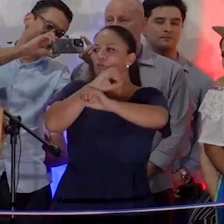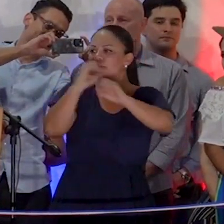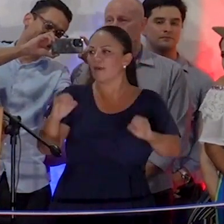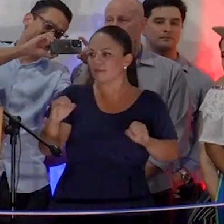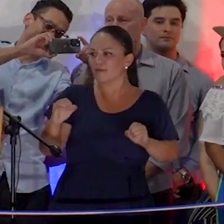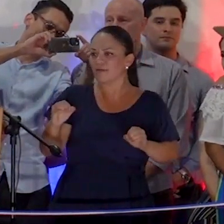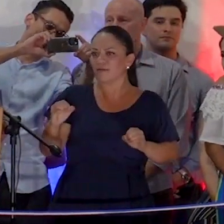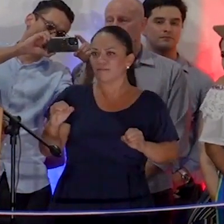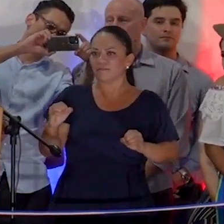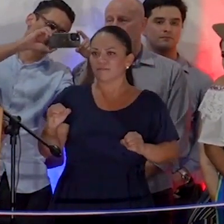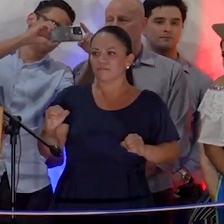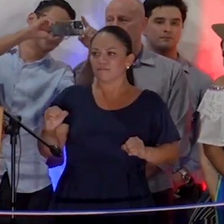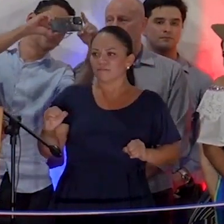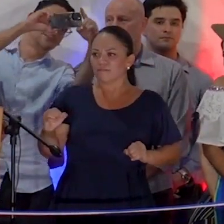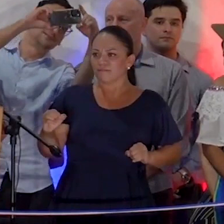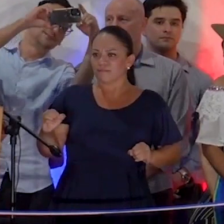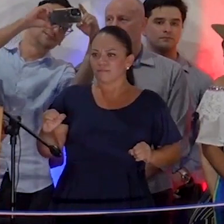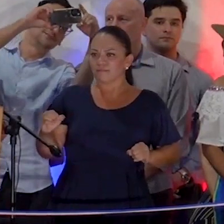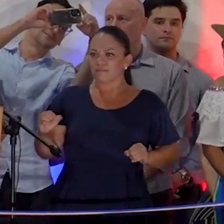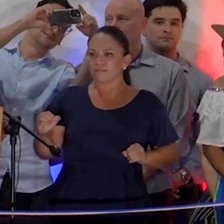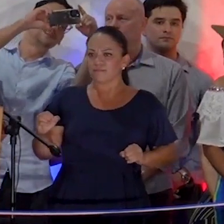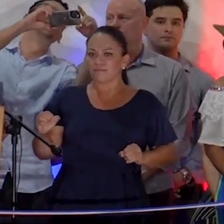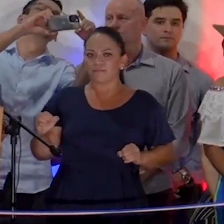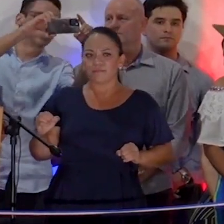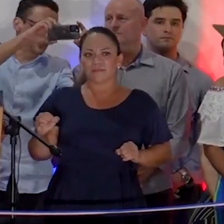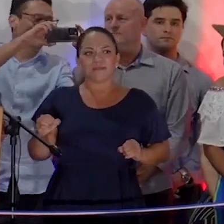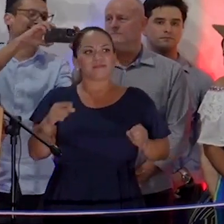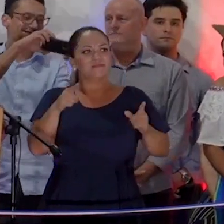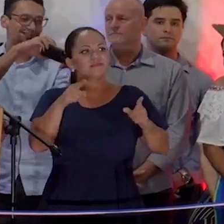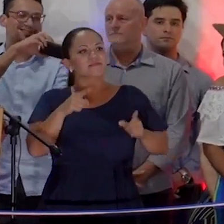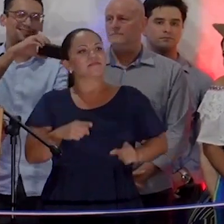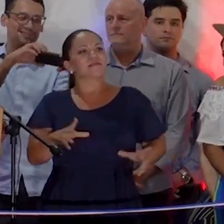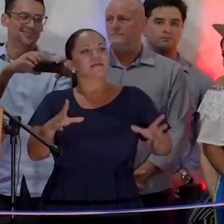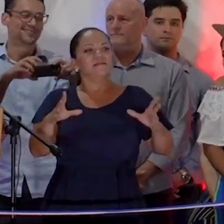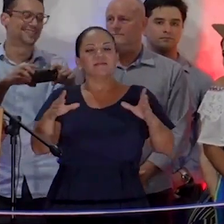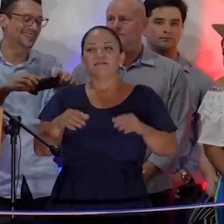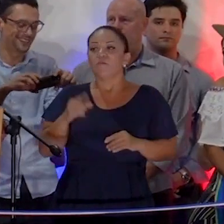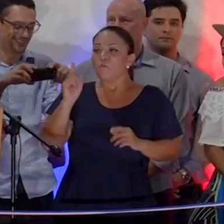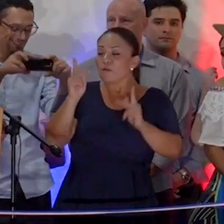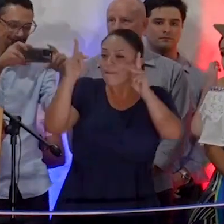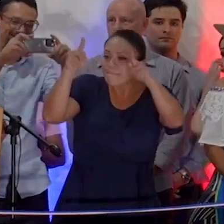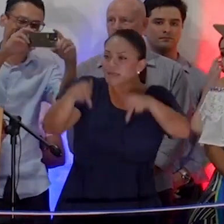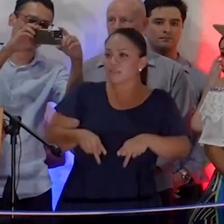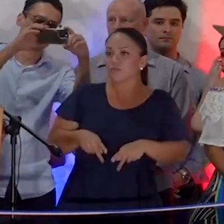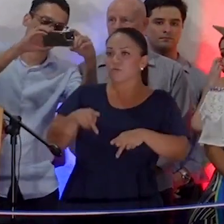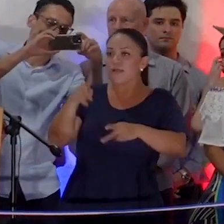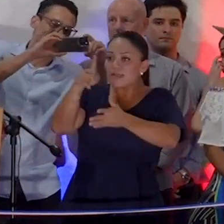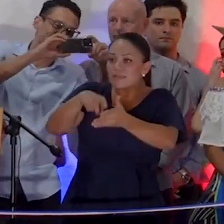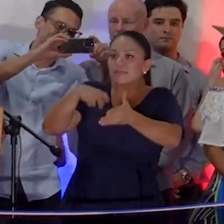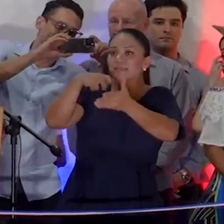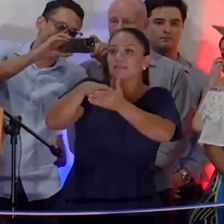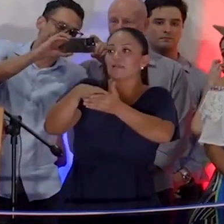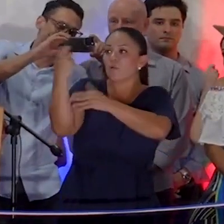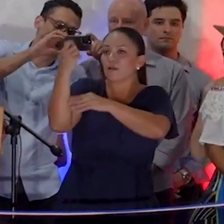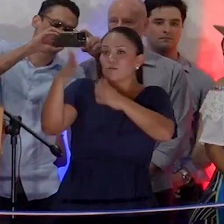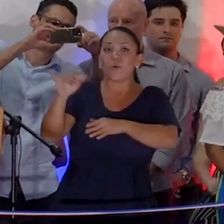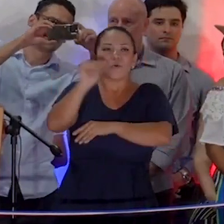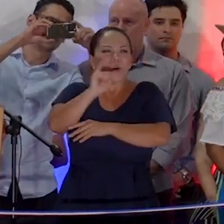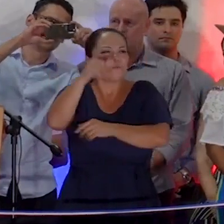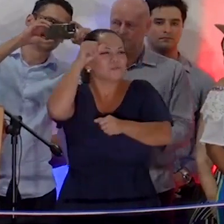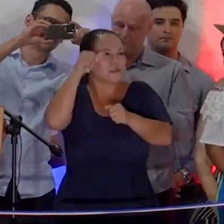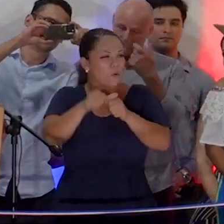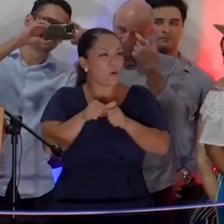que se hinque en el cuello de un guanacasteco como en aquellas escenas